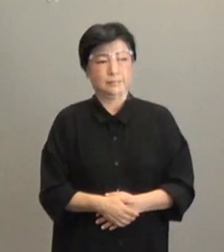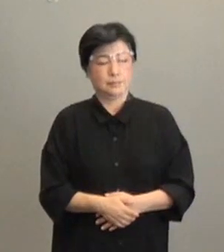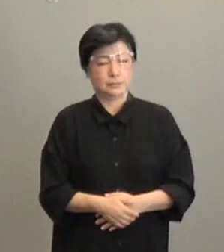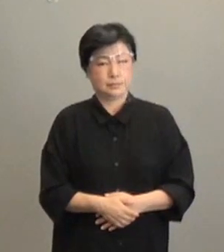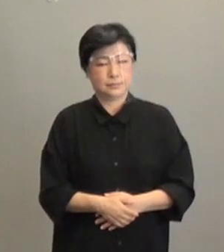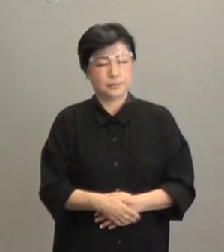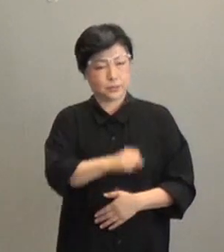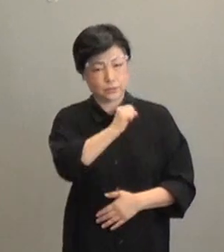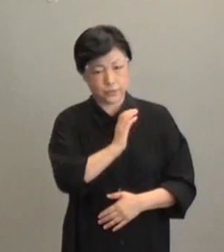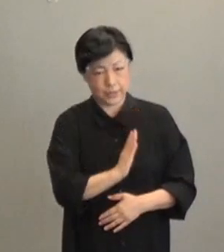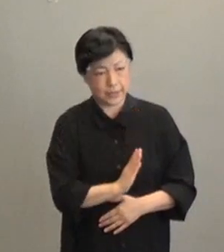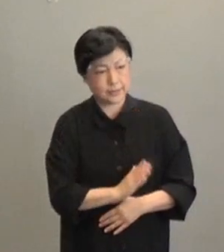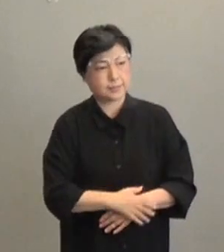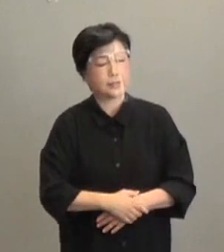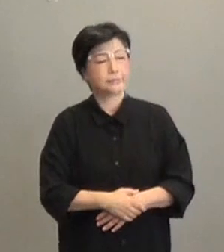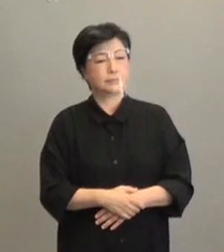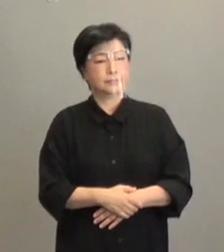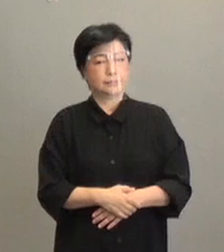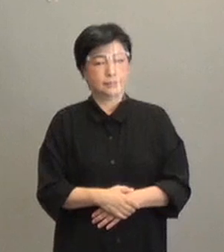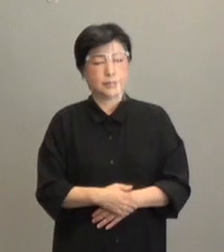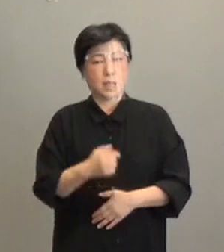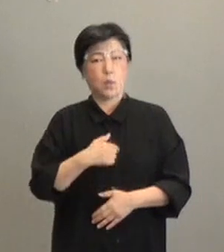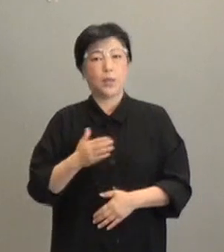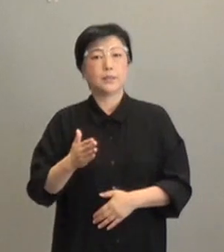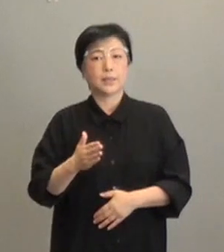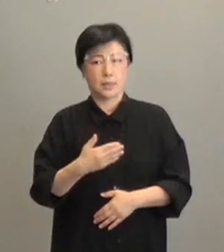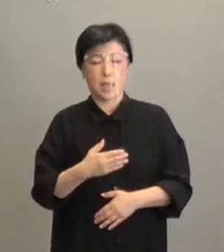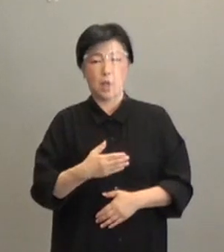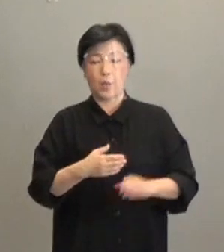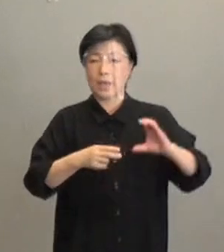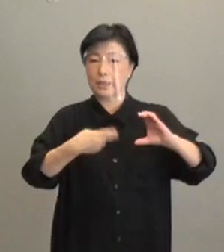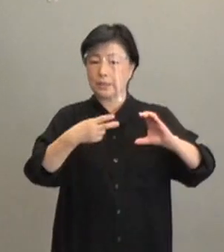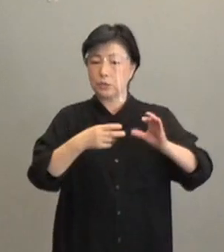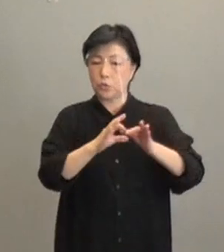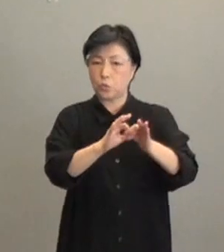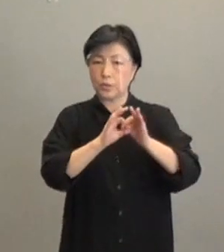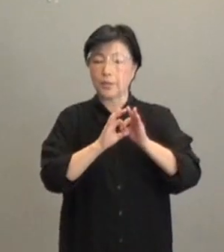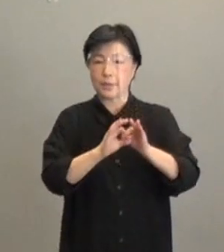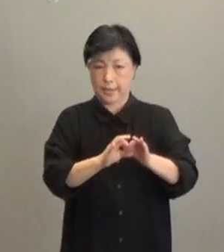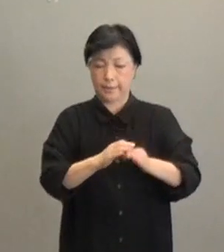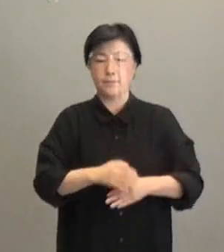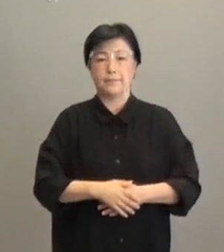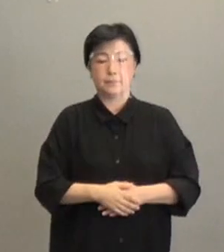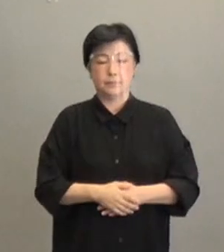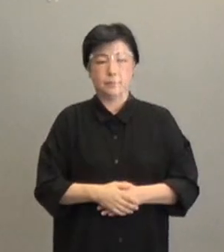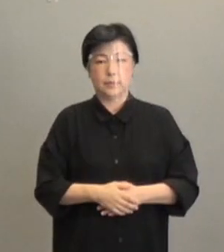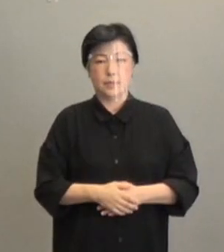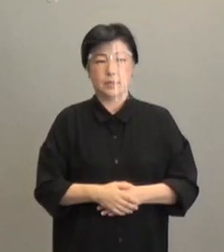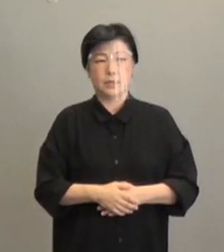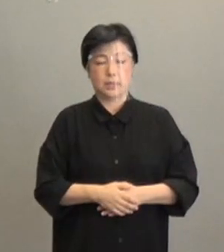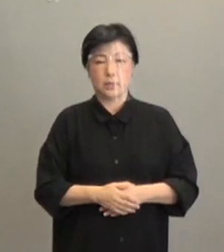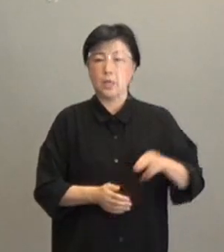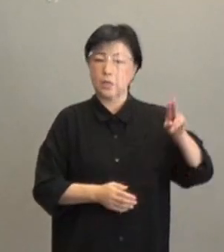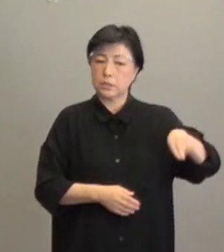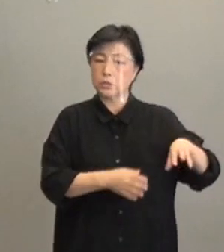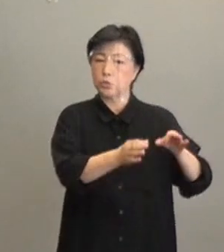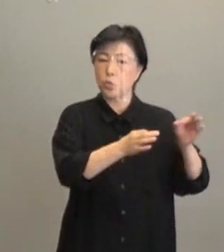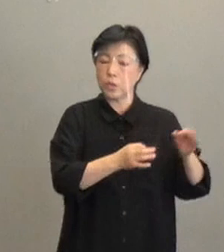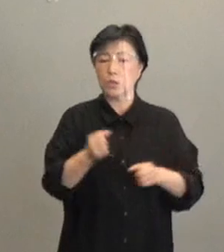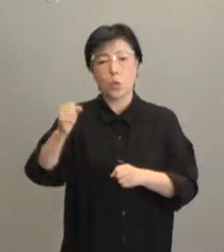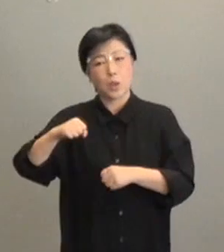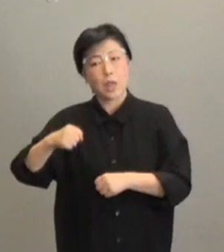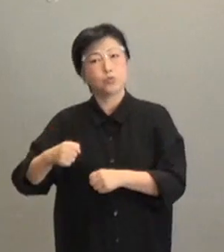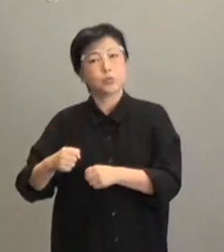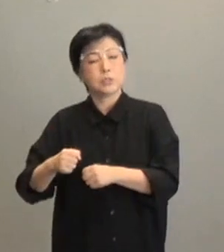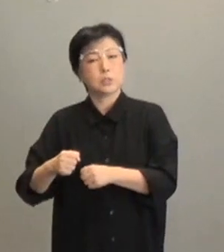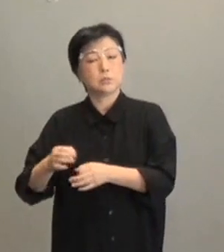です。よろしくお願いします。私からまず飲食店の関係なんですけれども、認証店と確認店の利用を県